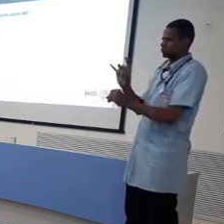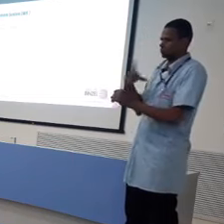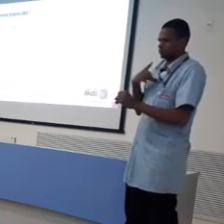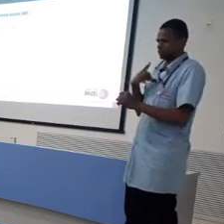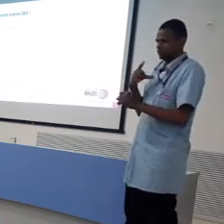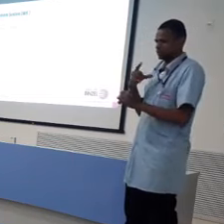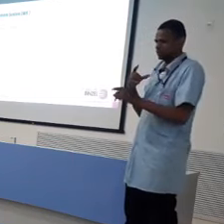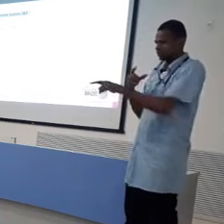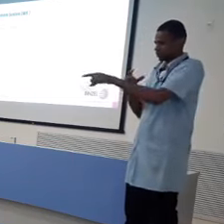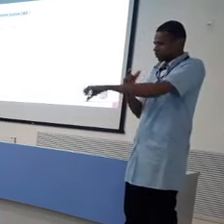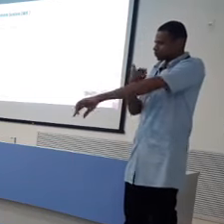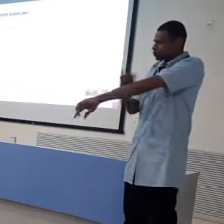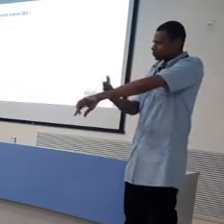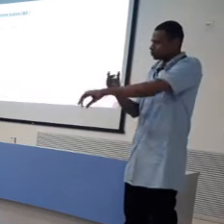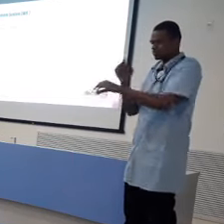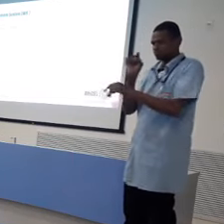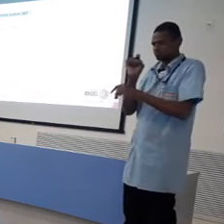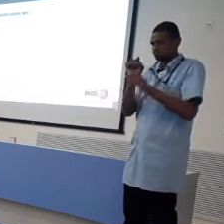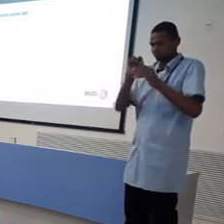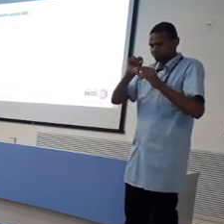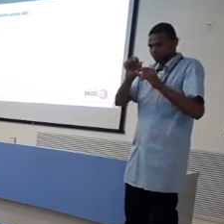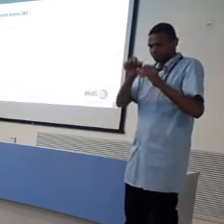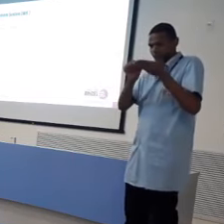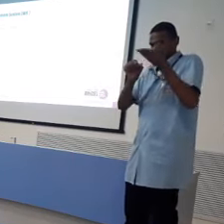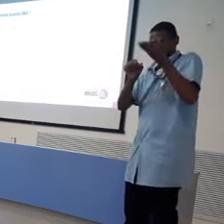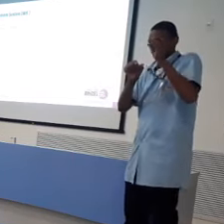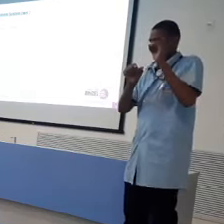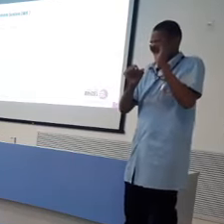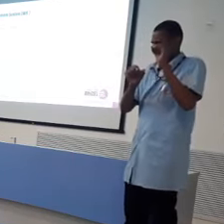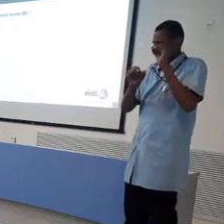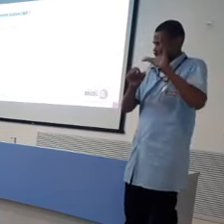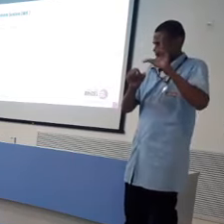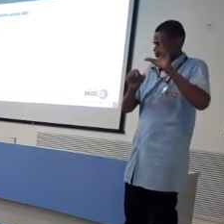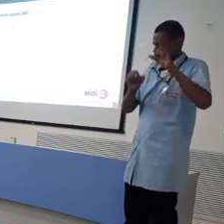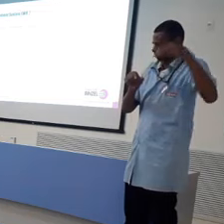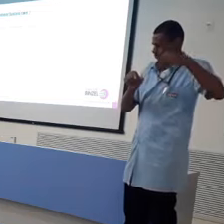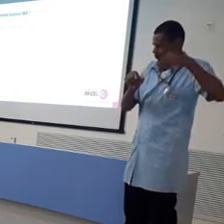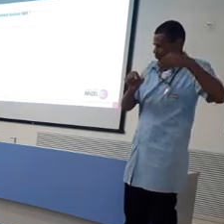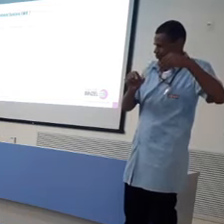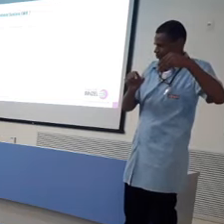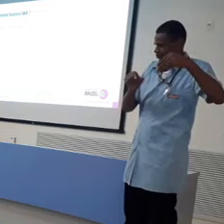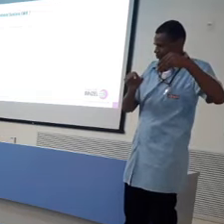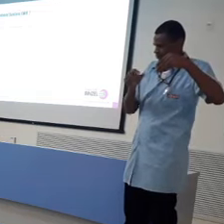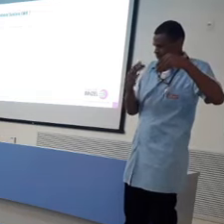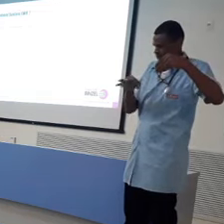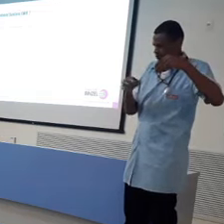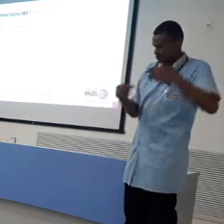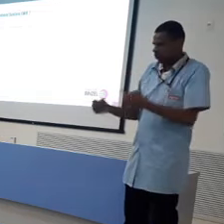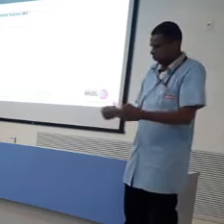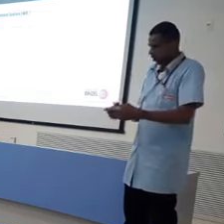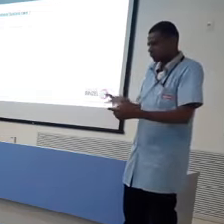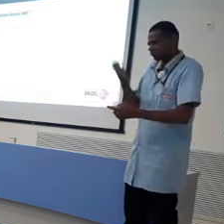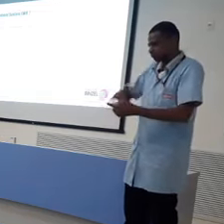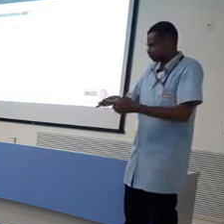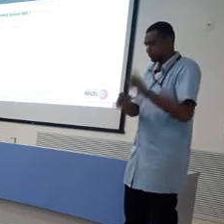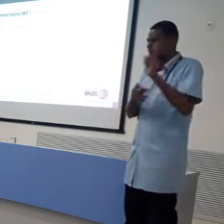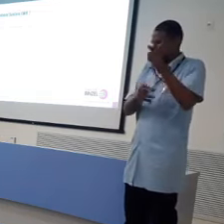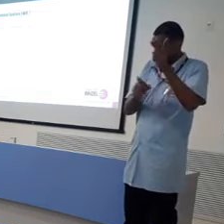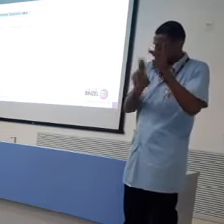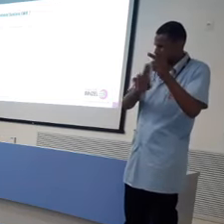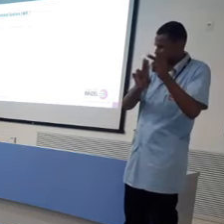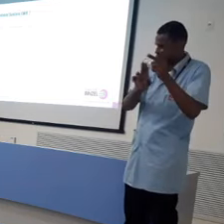por minuto. Se você aumenta para 250, ele automaticamente aumenta para 12, 13. Se você